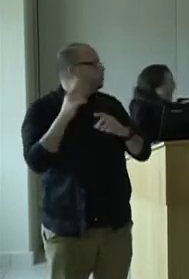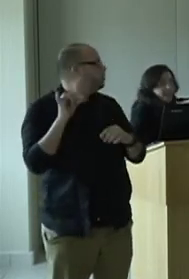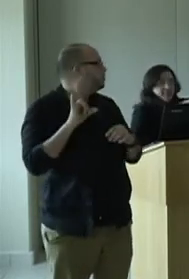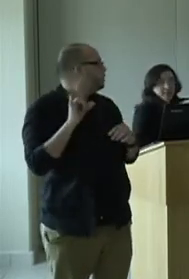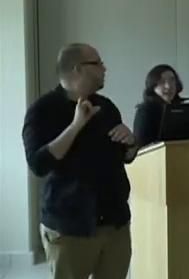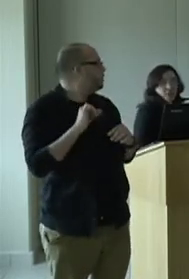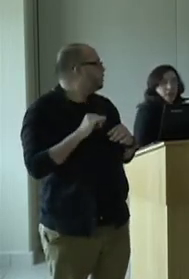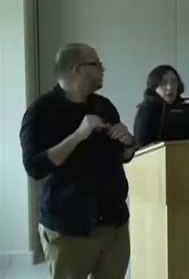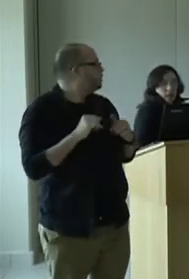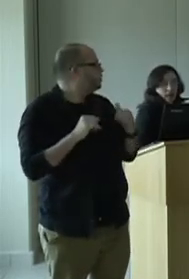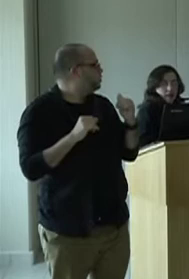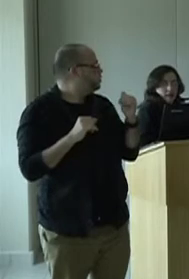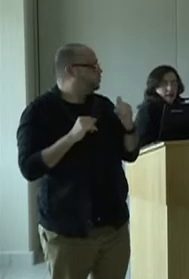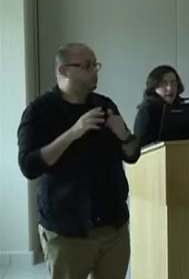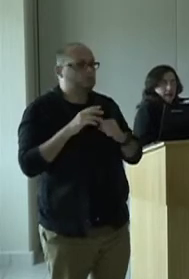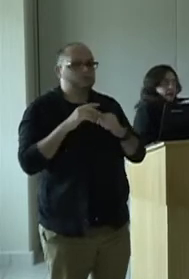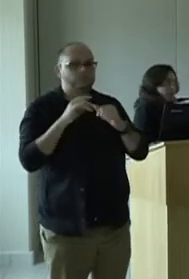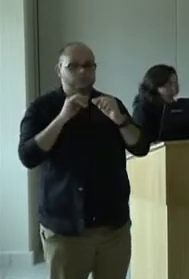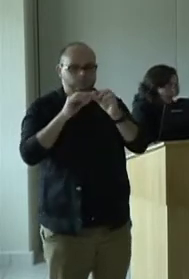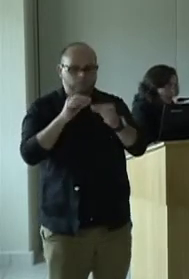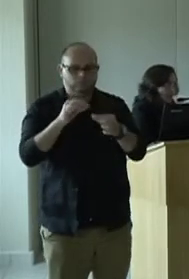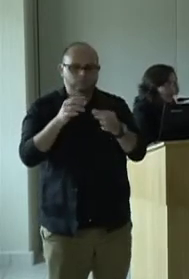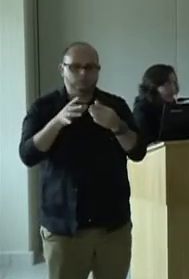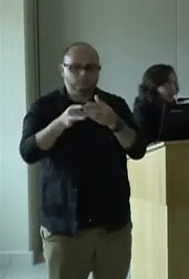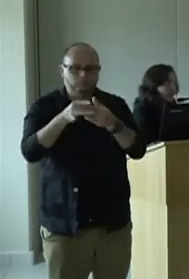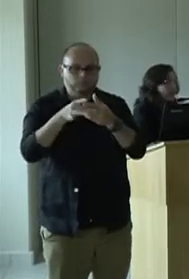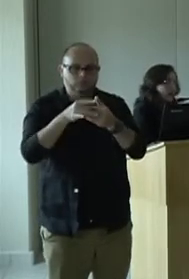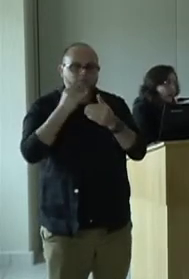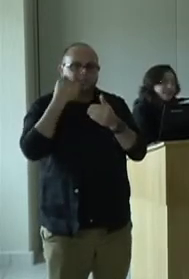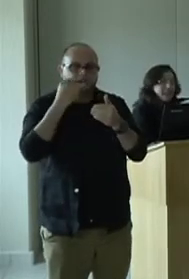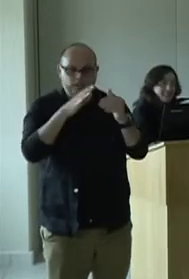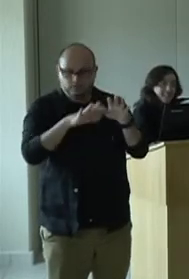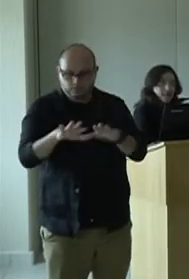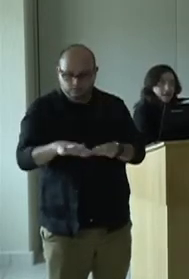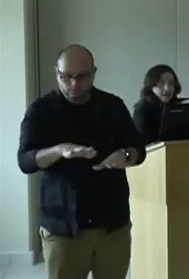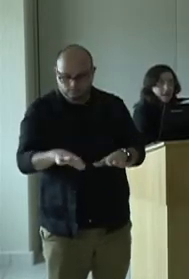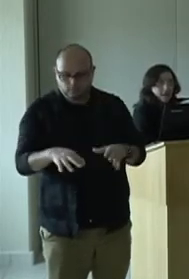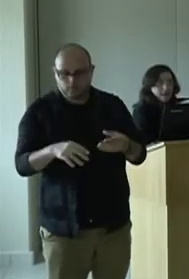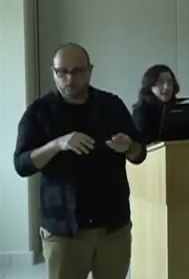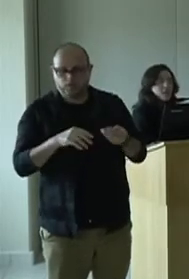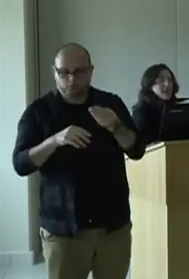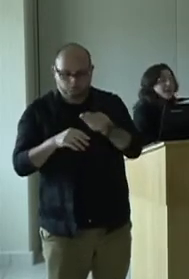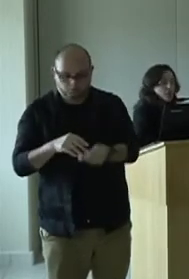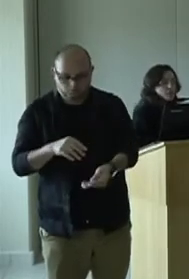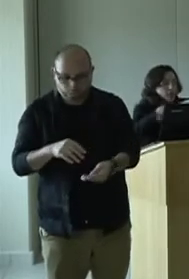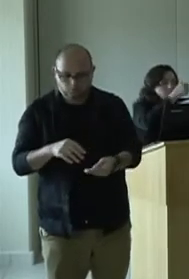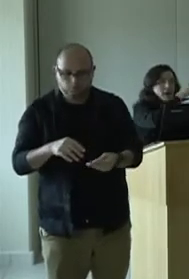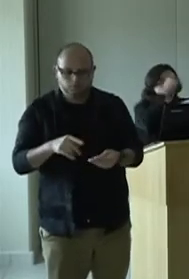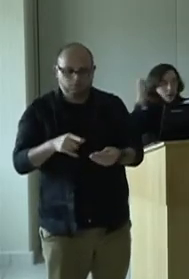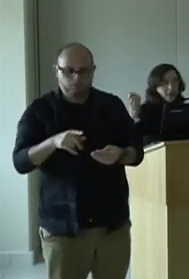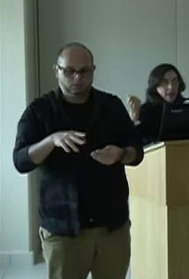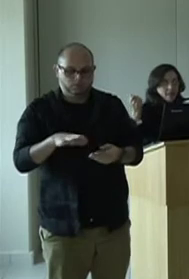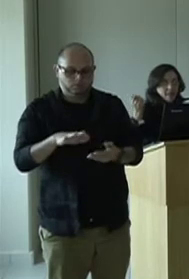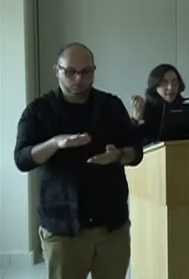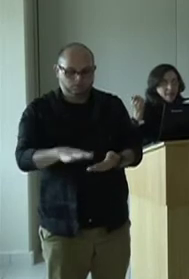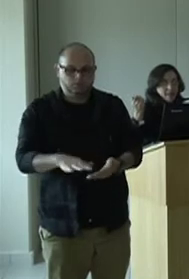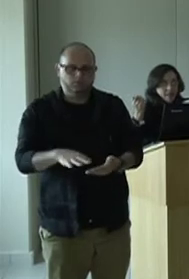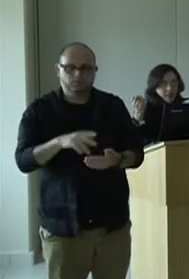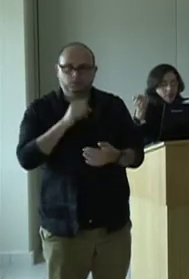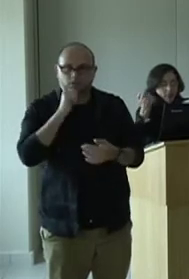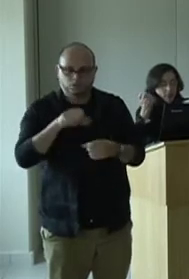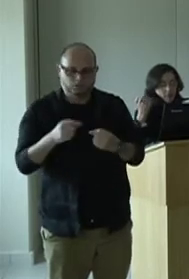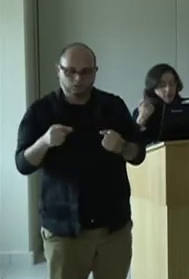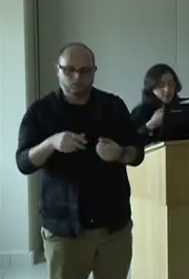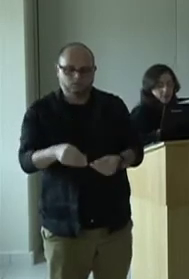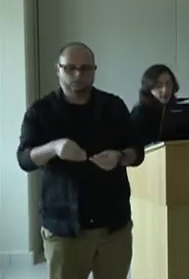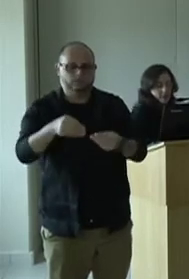especial que si a ella se le cae una hoja, con esa punta la hoja se adhiere de manera que no se rompe a la hora que ella la quita.